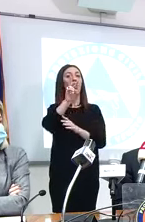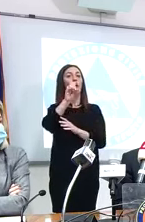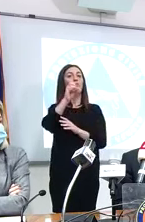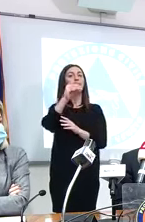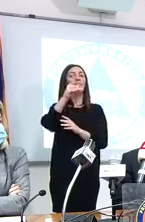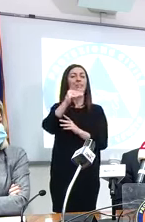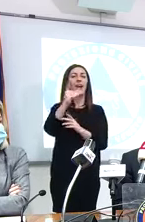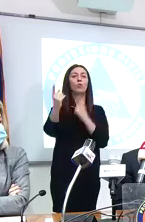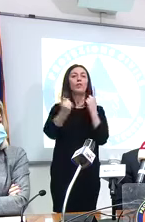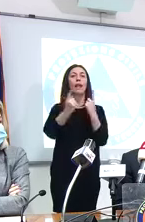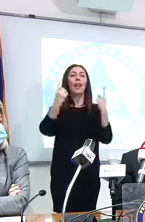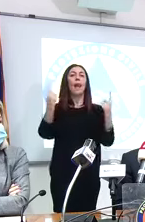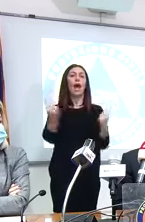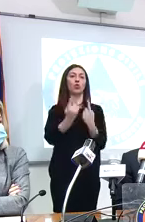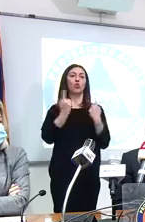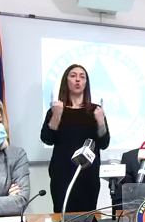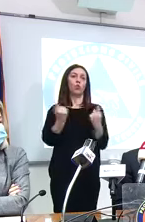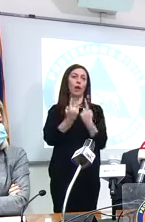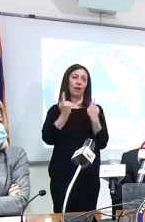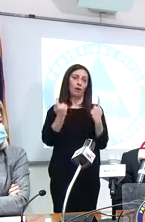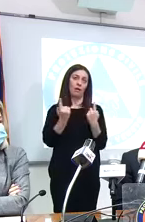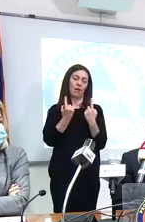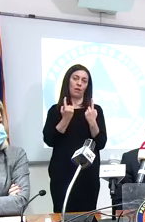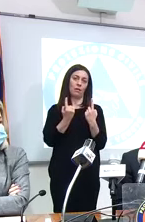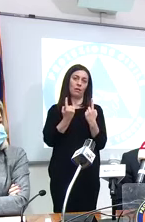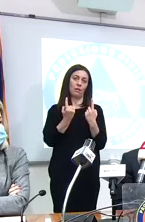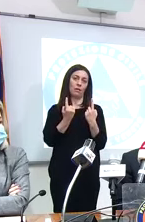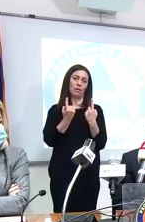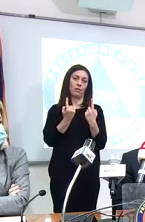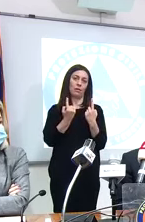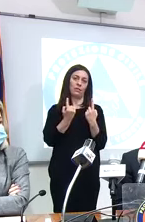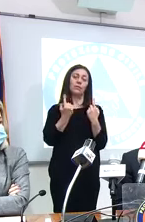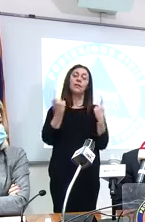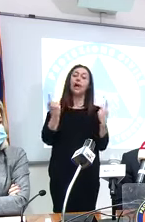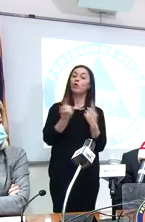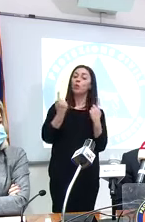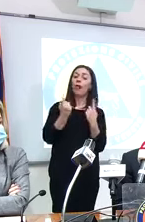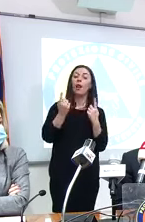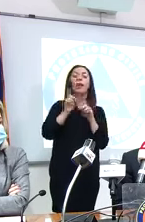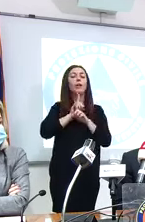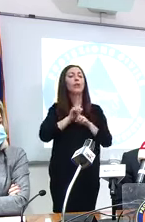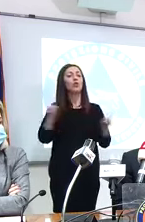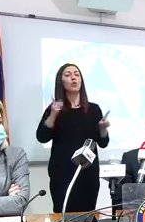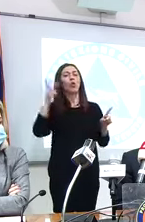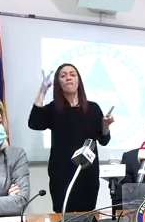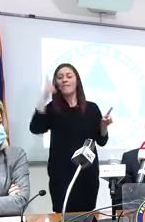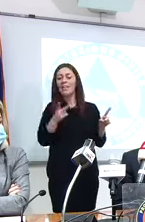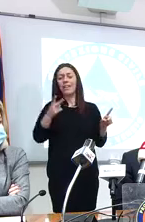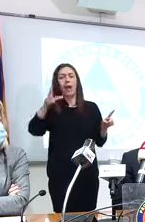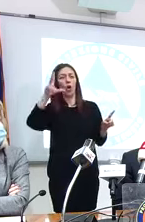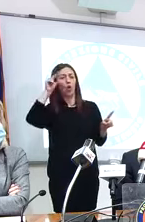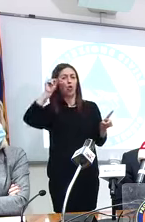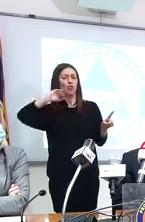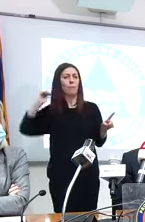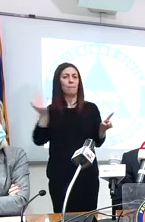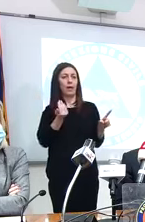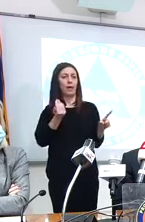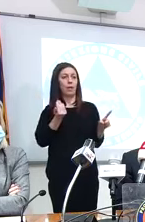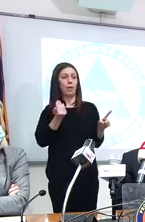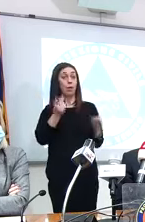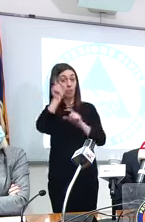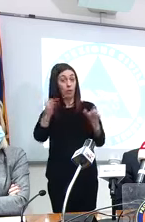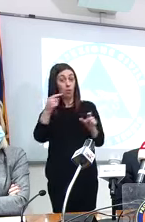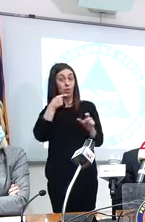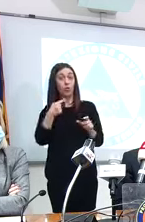c'è, allora, nessuna... No, ma scusami, è un fenomeno naturale, nessuno ha la verità in mano e quelli che la vendono sono tutte persone che non